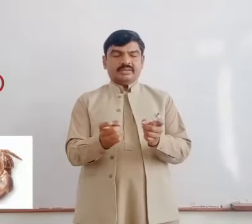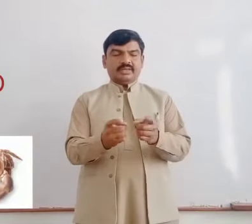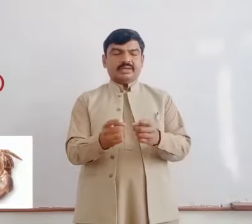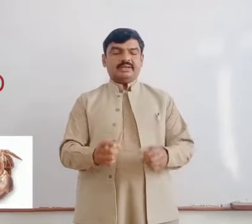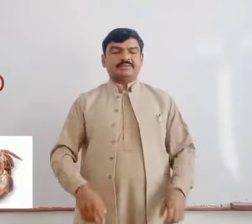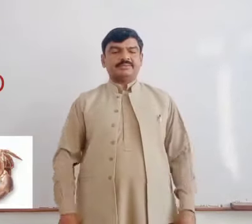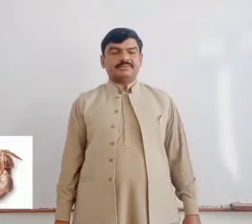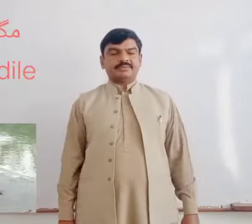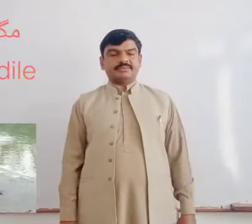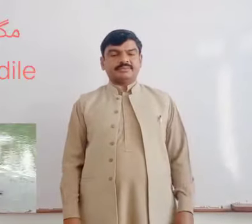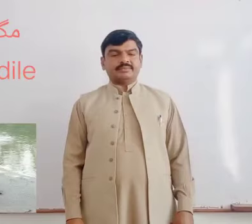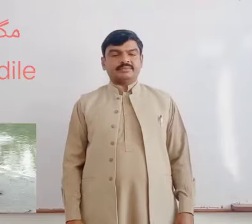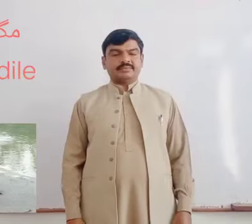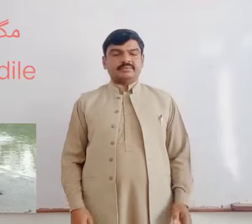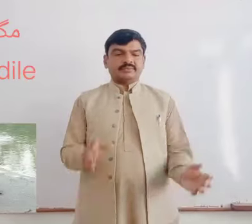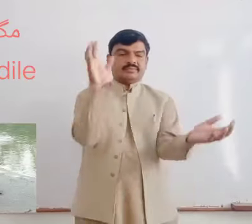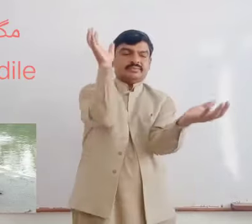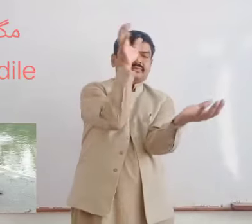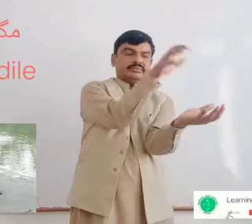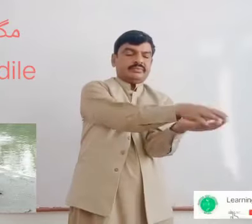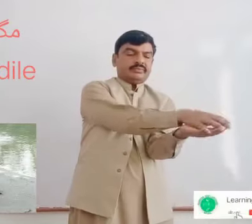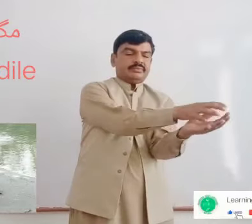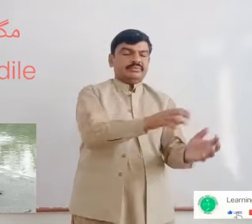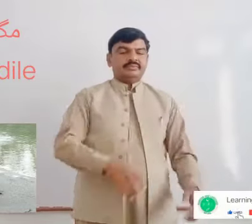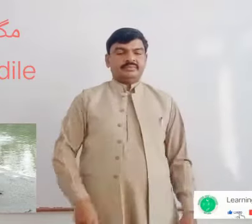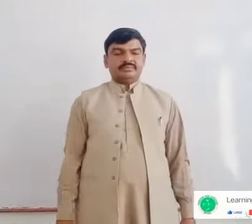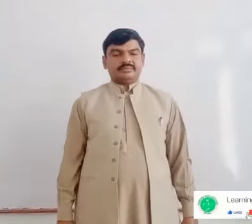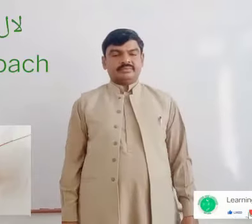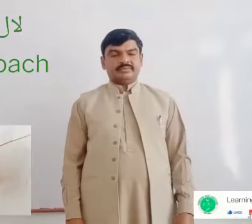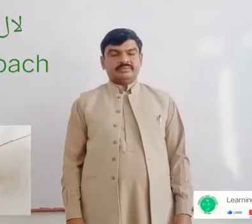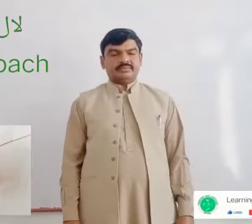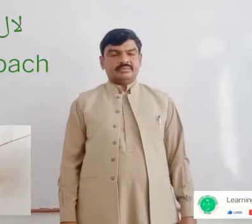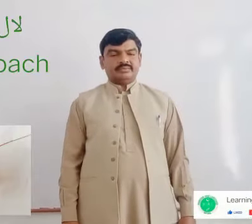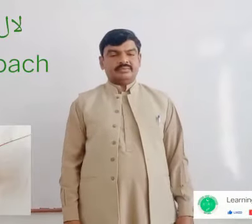केकड़ा, मगरमच्छ, लाल मेघ।